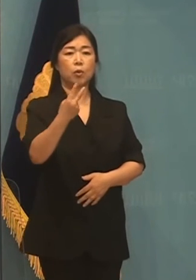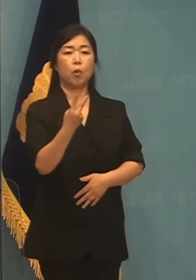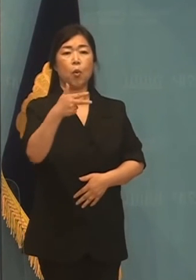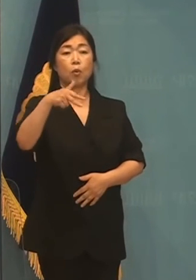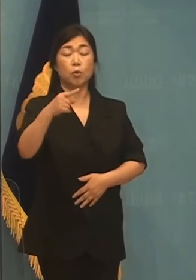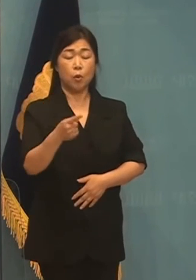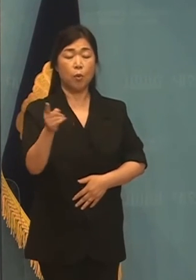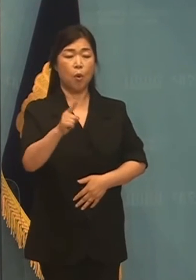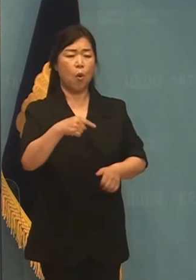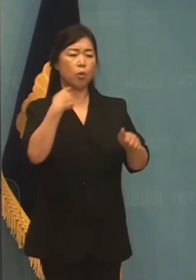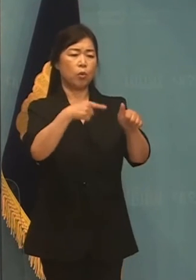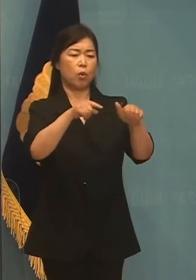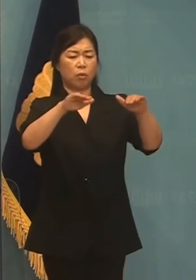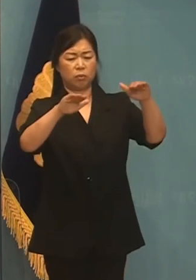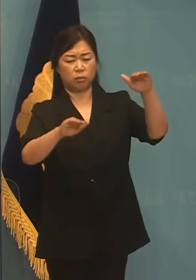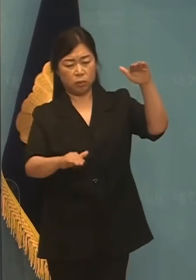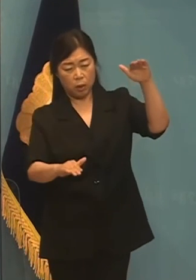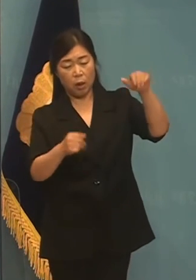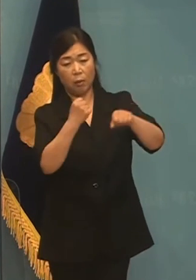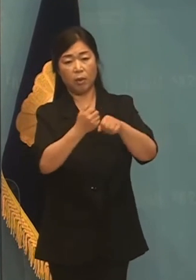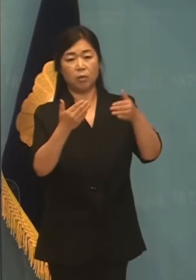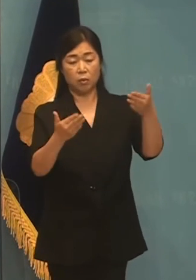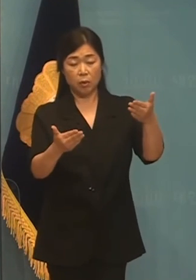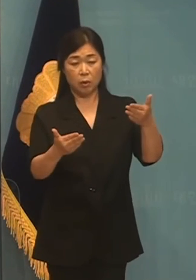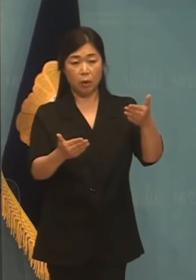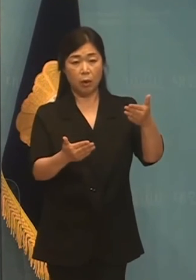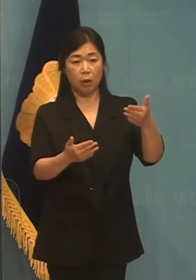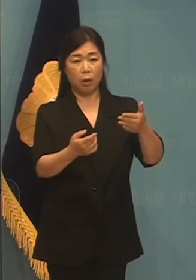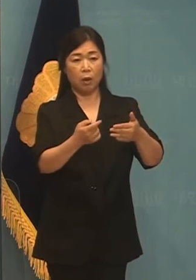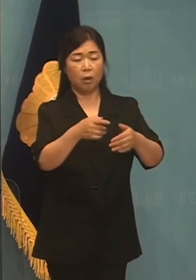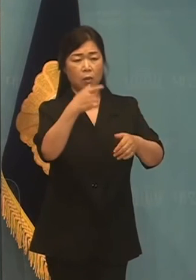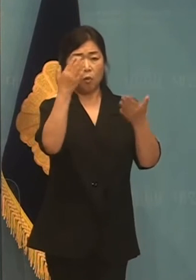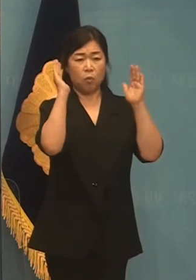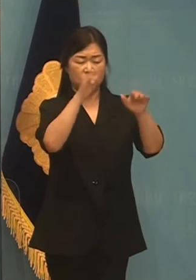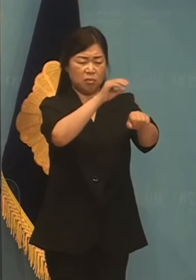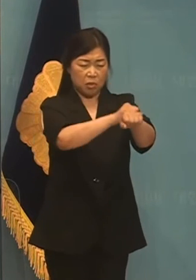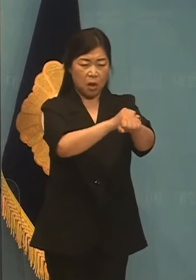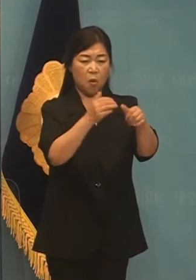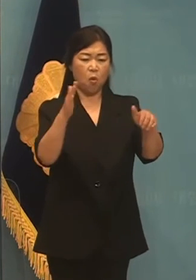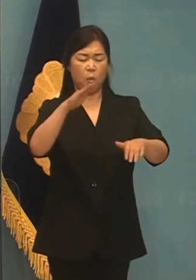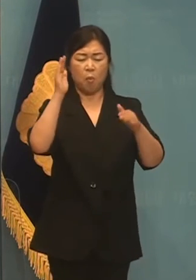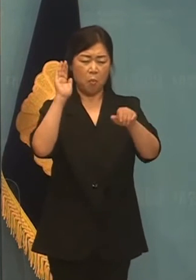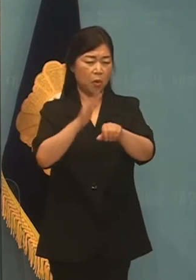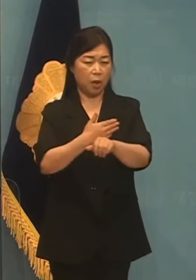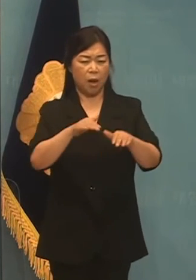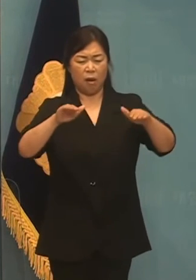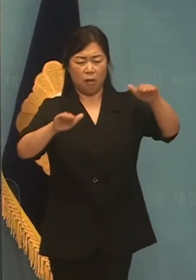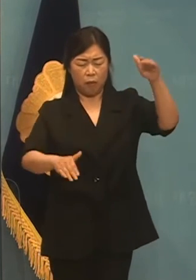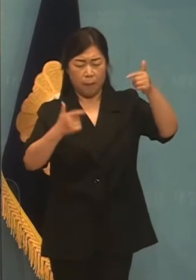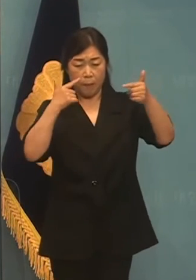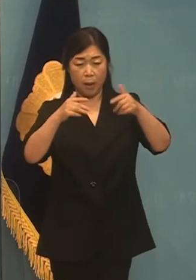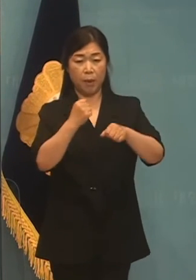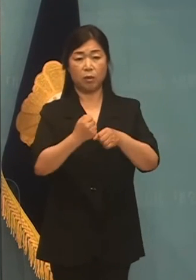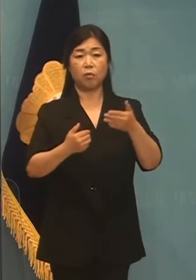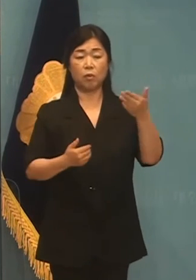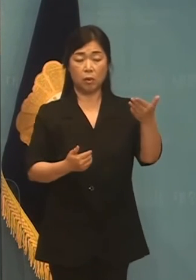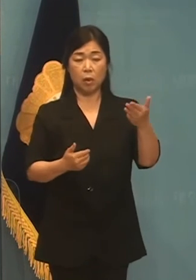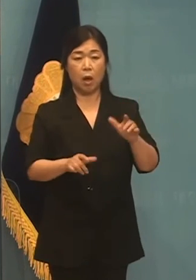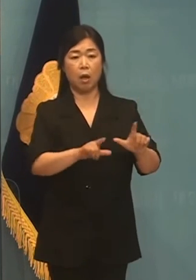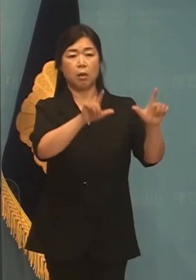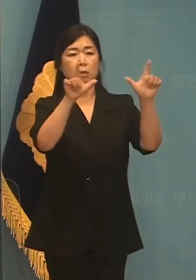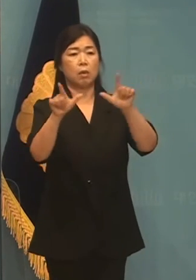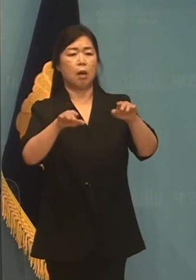교육의 하향 평준화로 학력격차를 만들어 또한 사회 양극화를 불러와